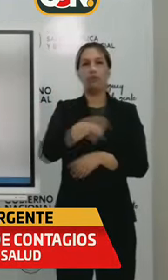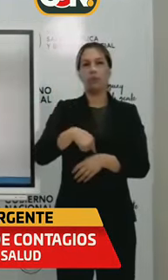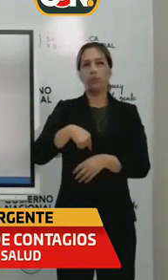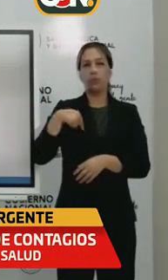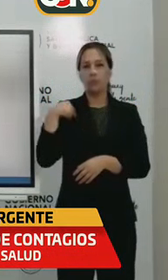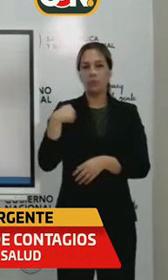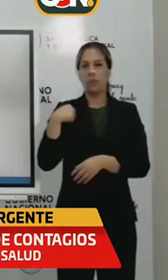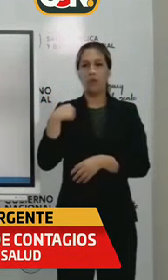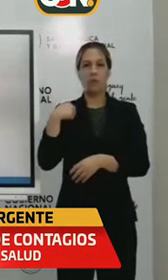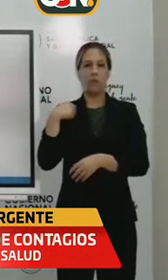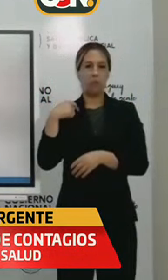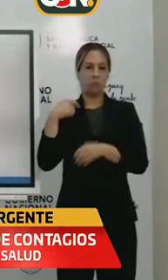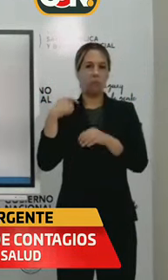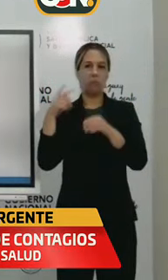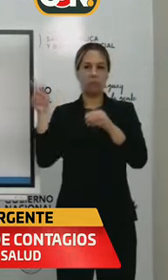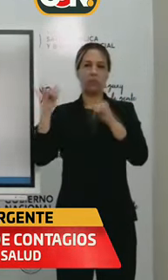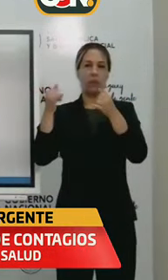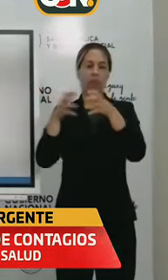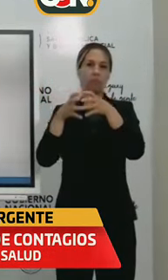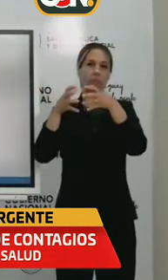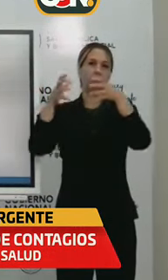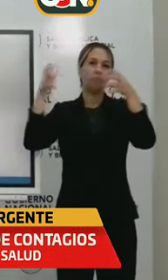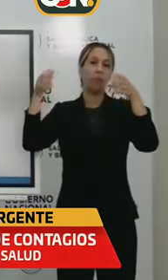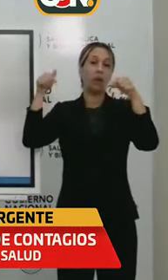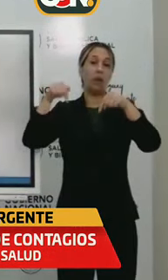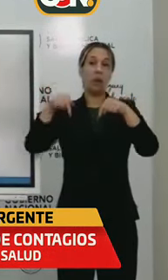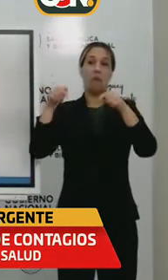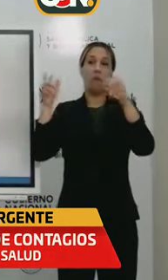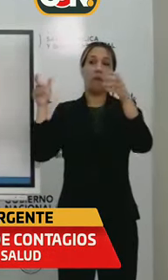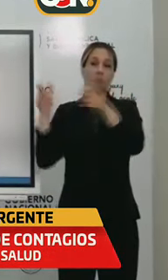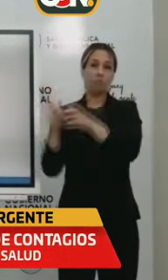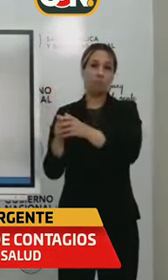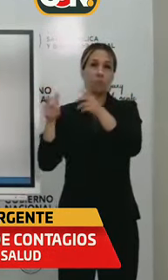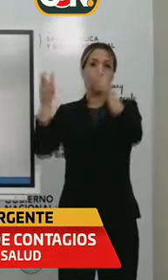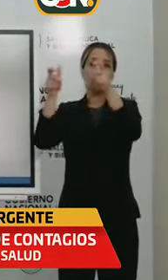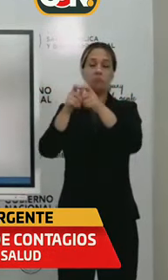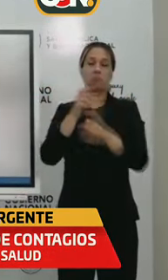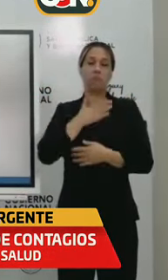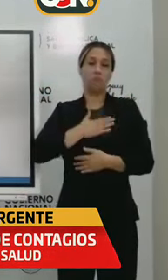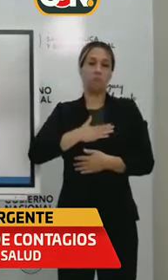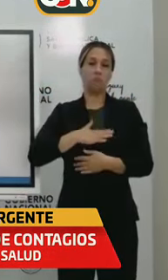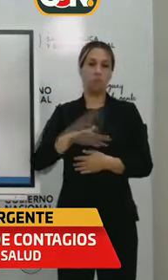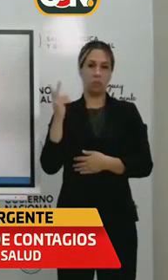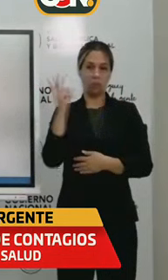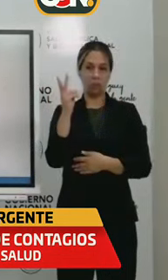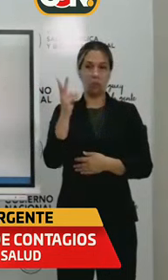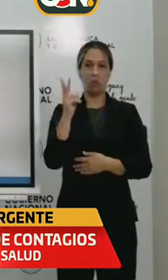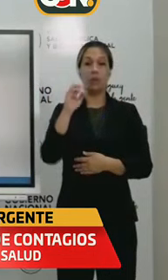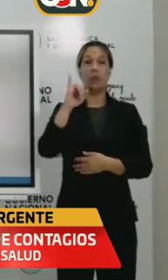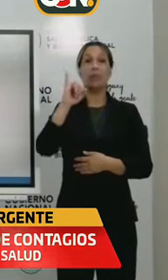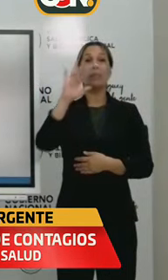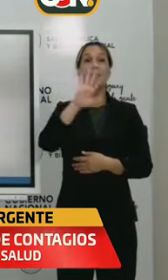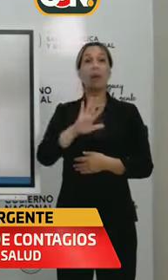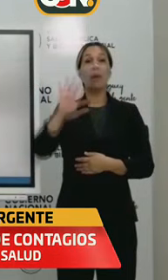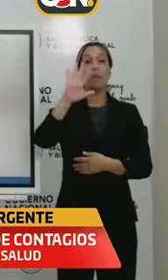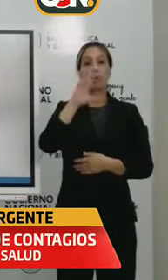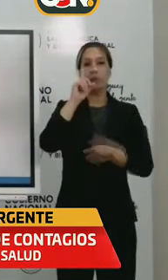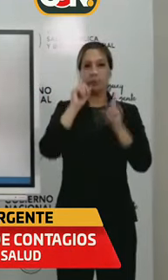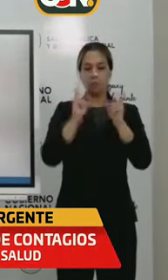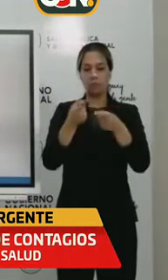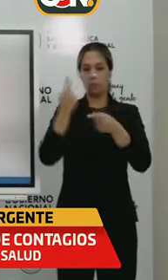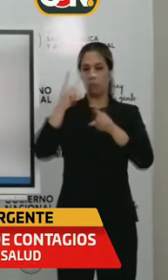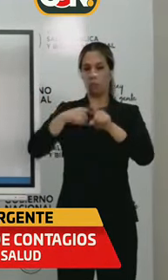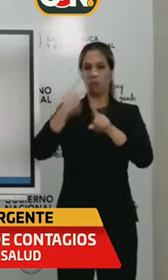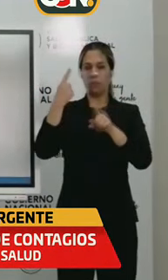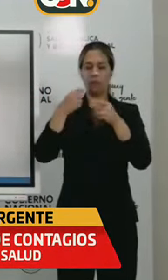por ejemplo, prácticamente hoy están, digamos, tranquilos, ¿sí? Itapúa también es un departamento que hace un mes tenía